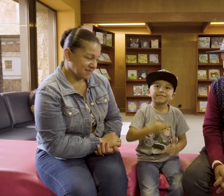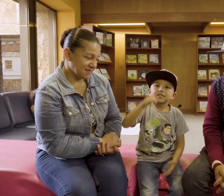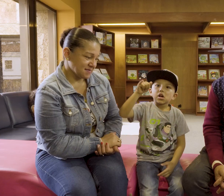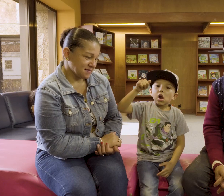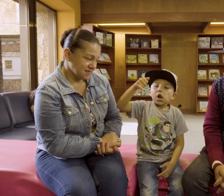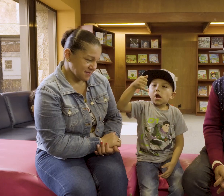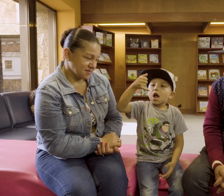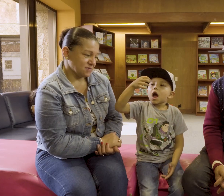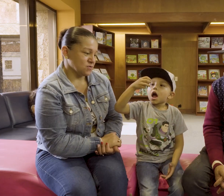Mi nombre es